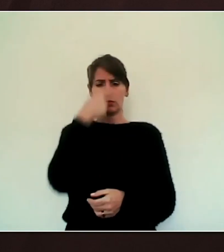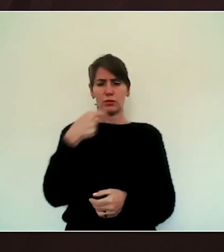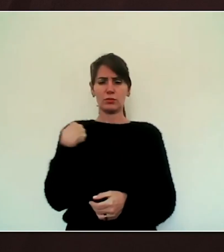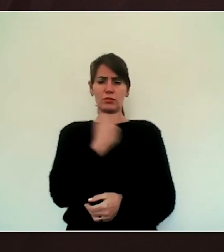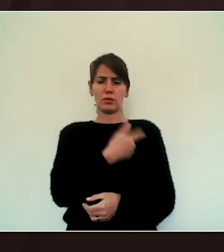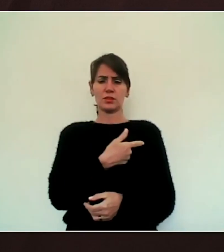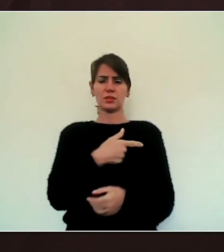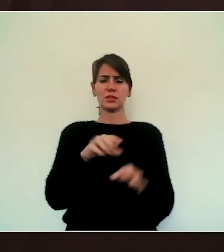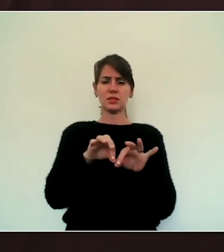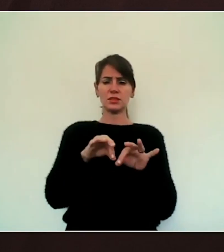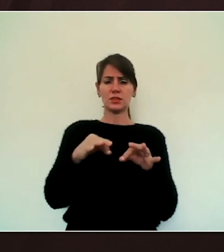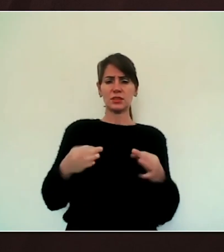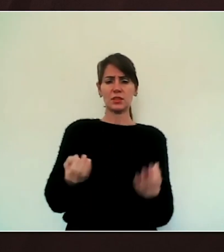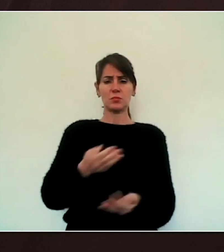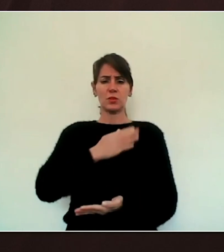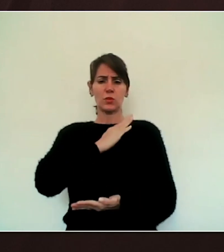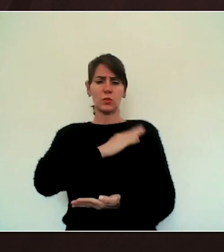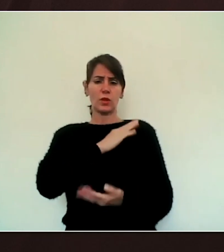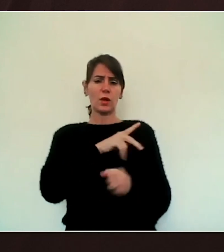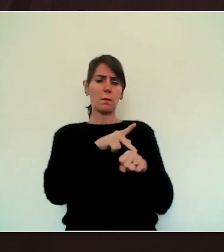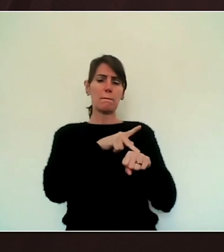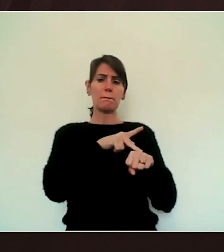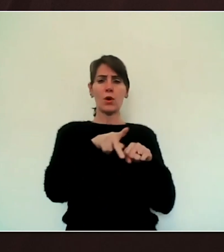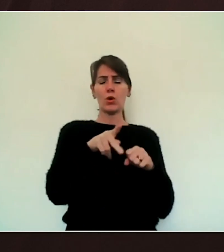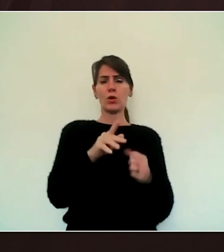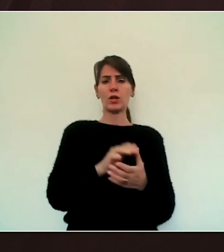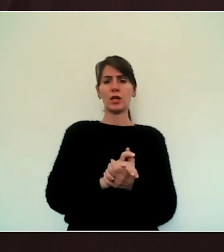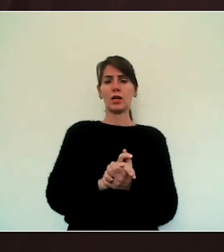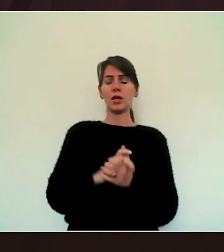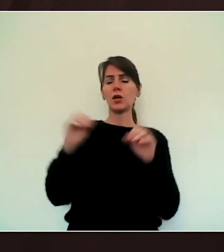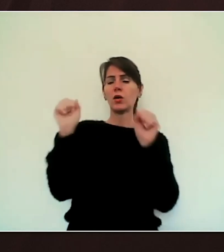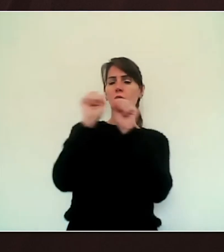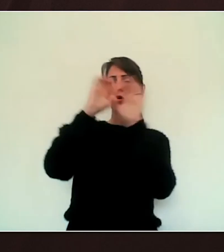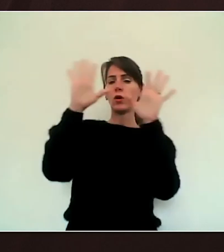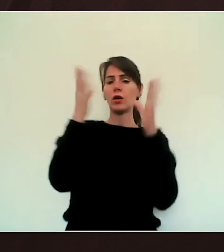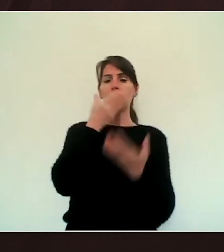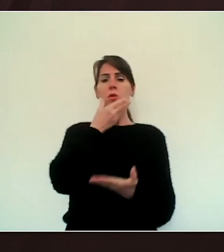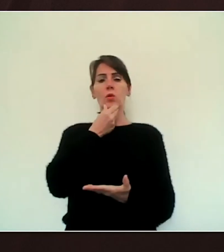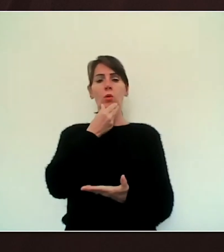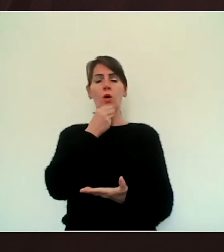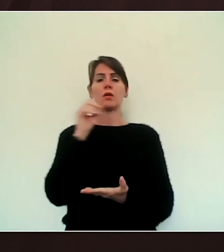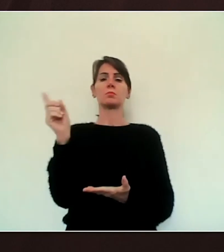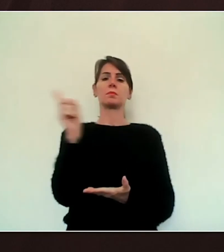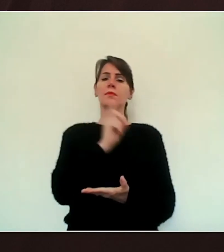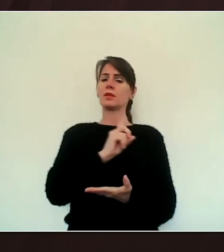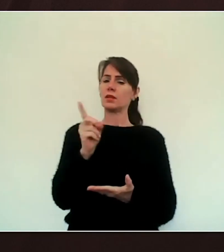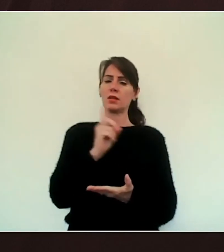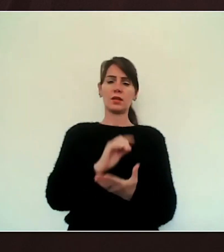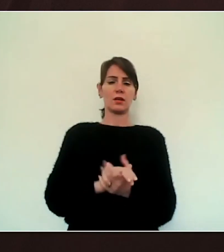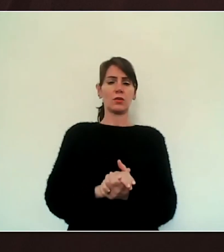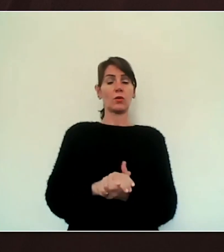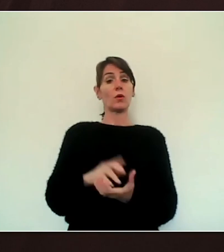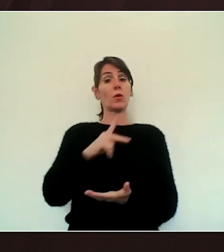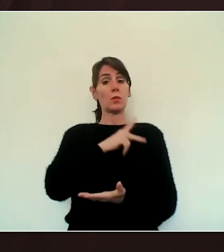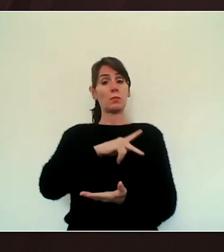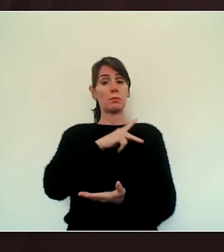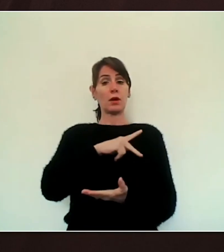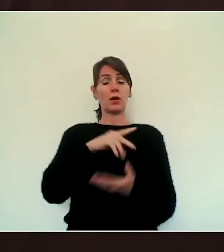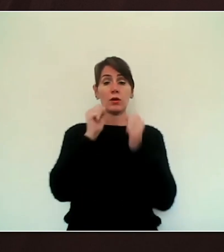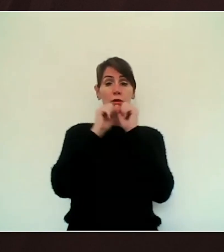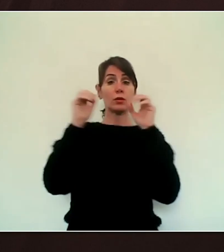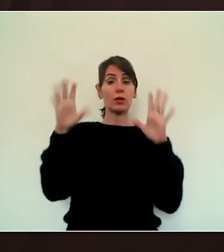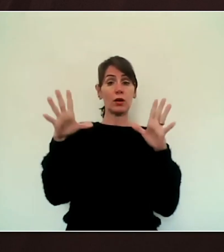buscamos, eu vou ler o que eu pus aqui, não buscamos glória dos homens. A glória de Paulo era o testemunho da nossa